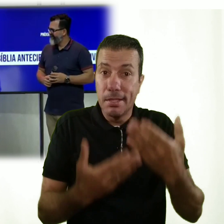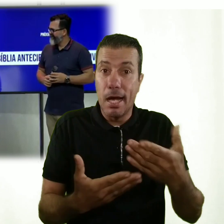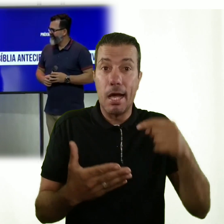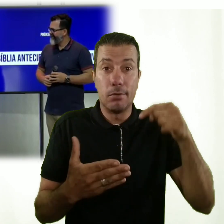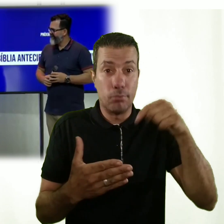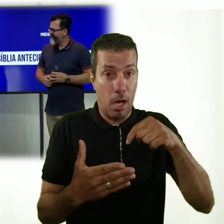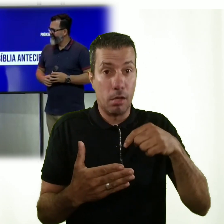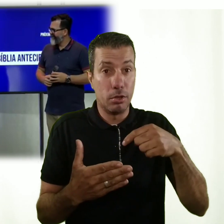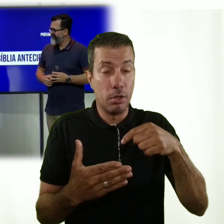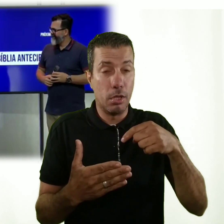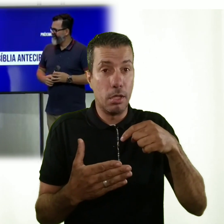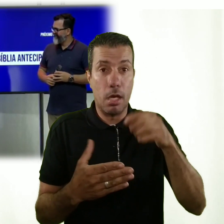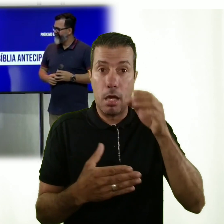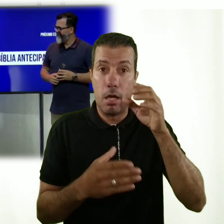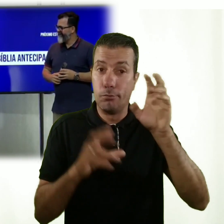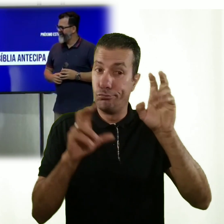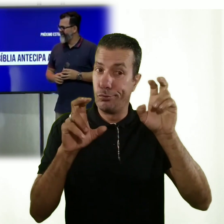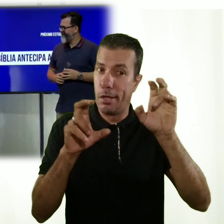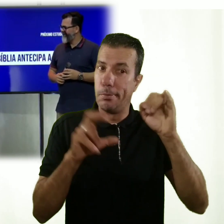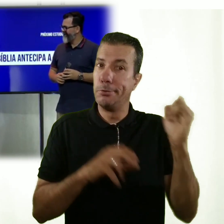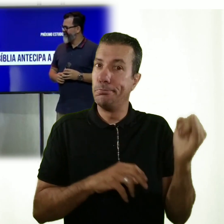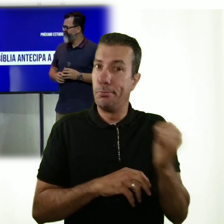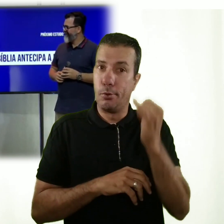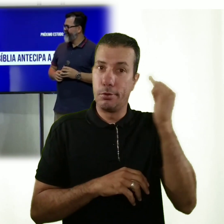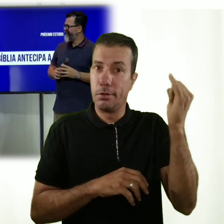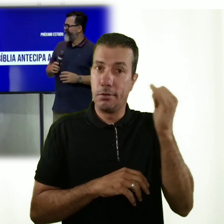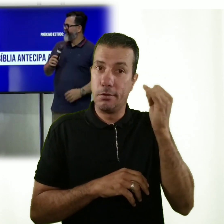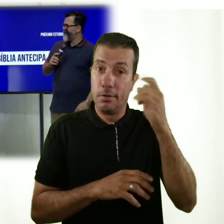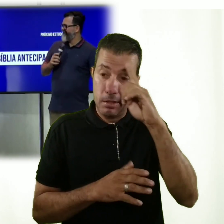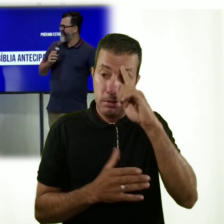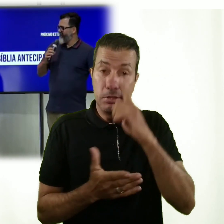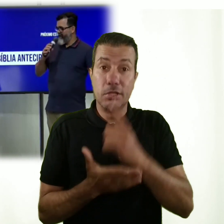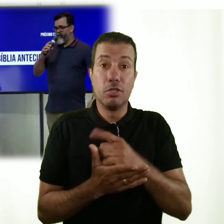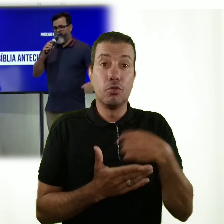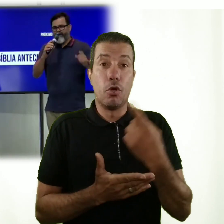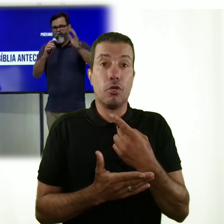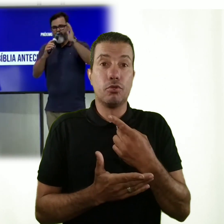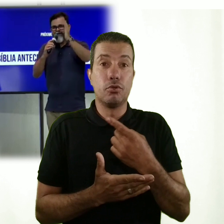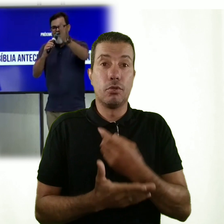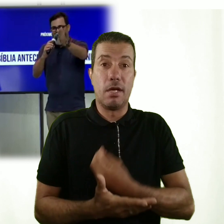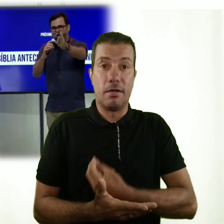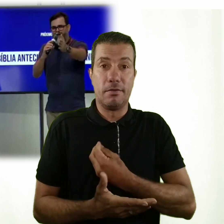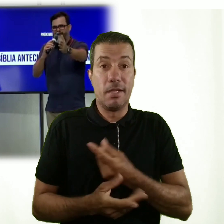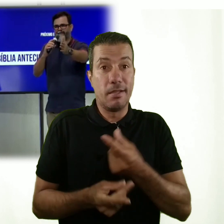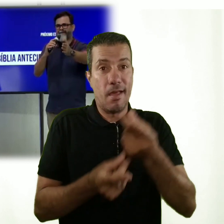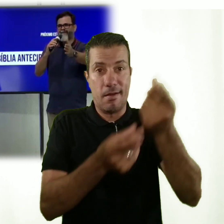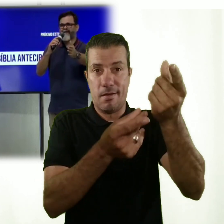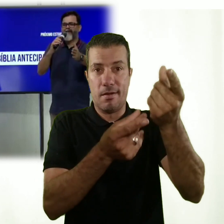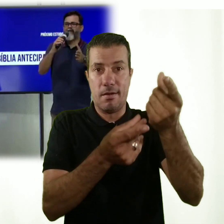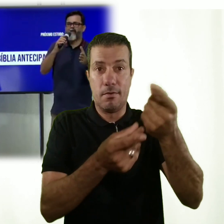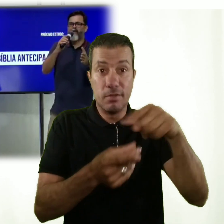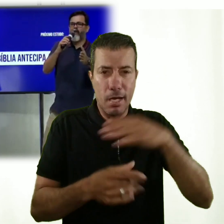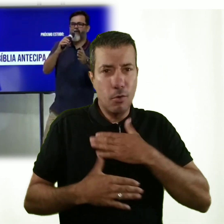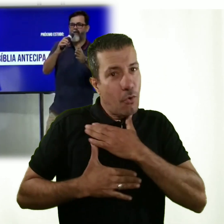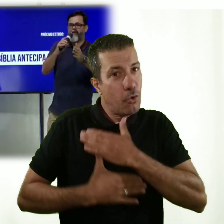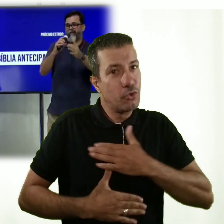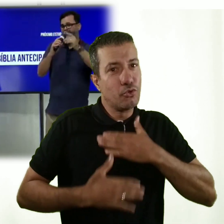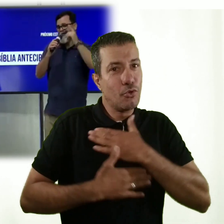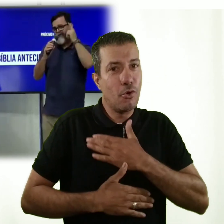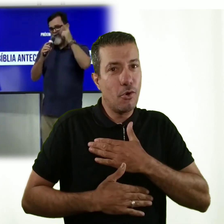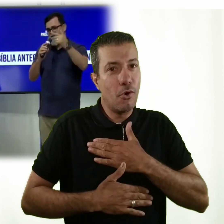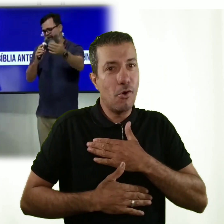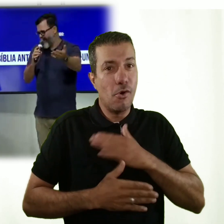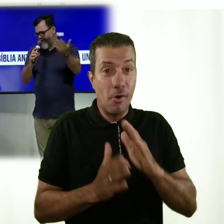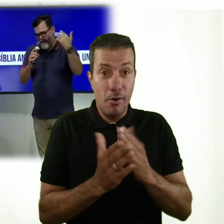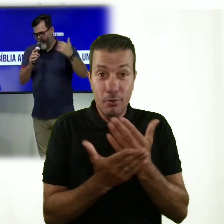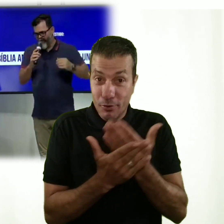um assunto muito sério. Vai decidir o nosso destino eterno, ok? Deus te abençoe. Você gostou dessa aula? Você